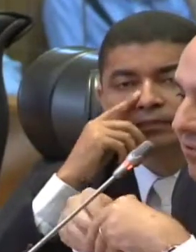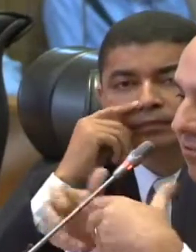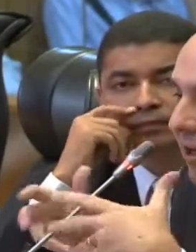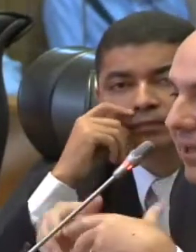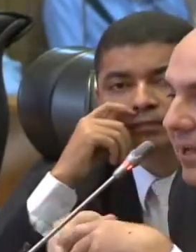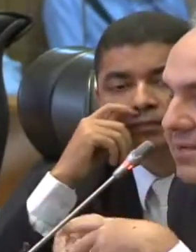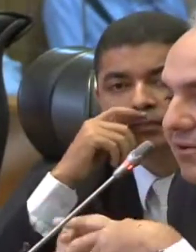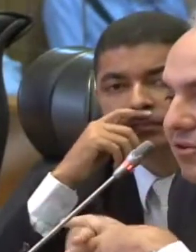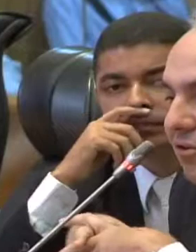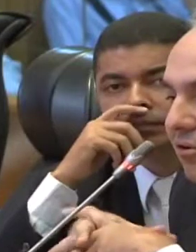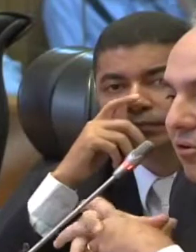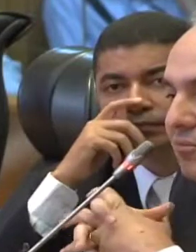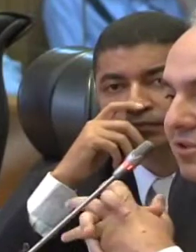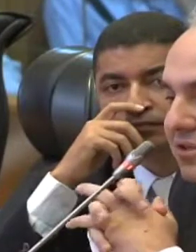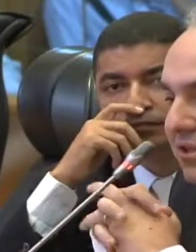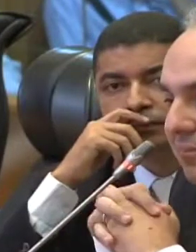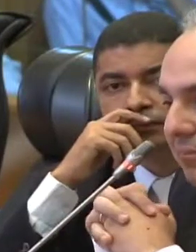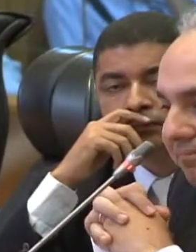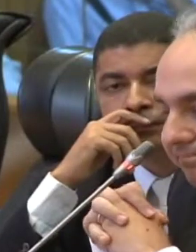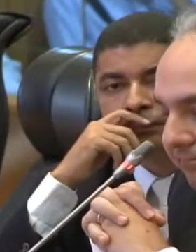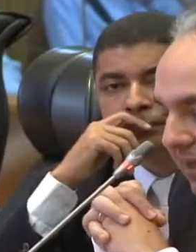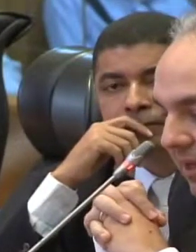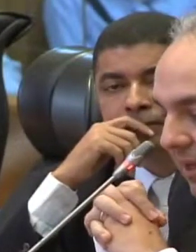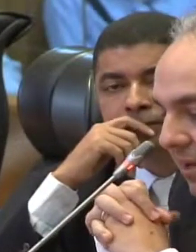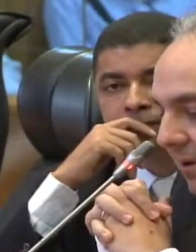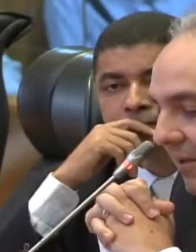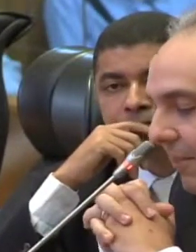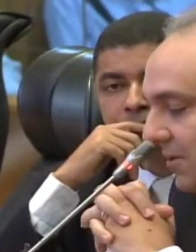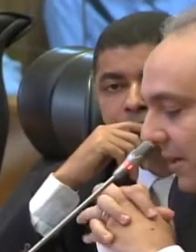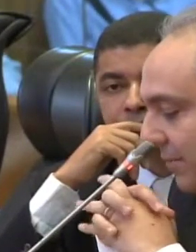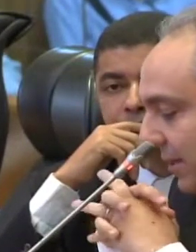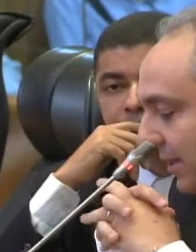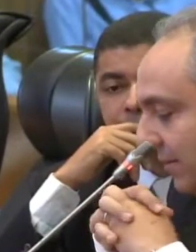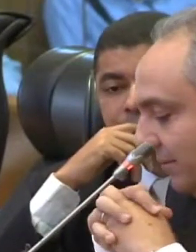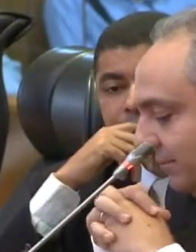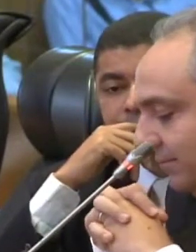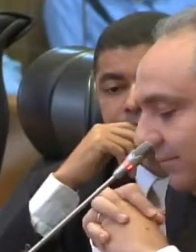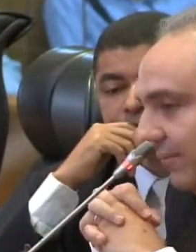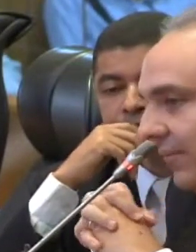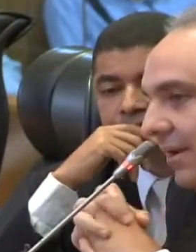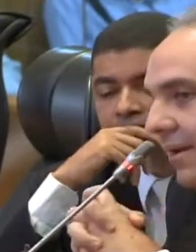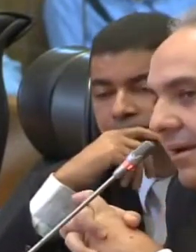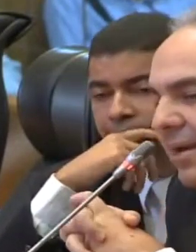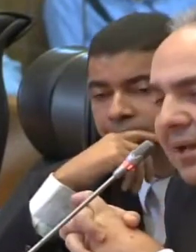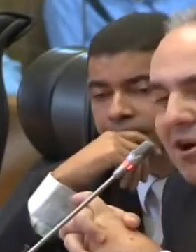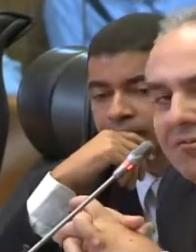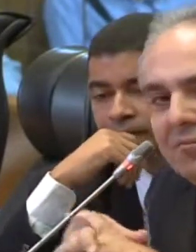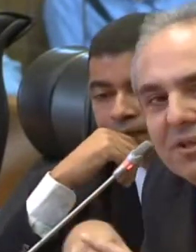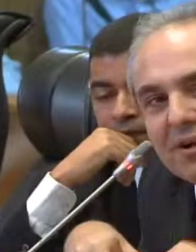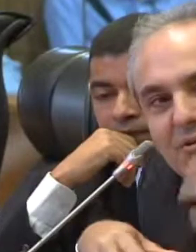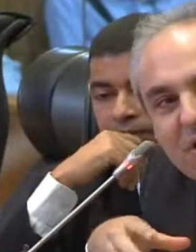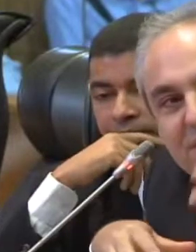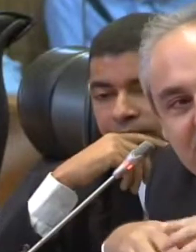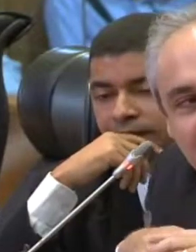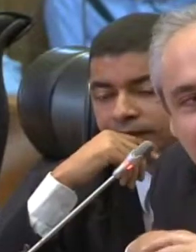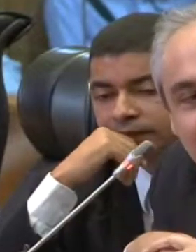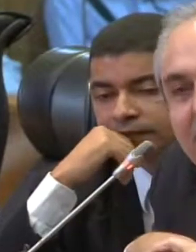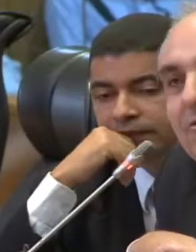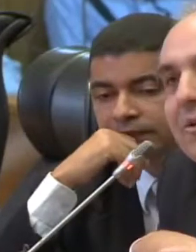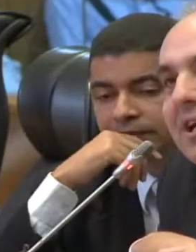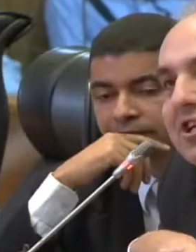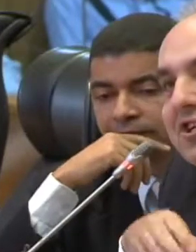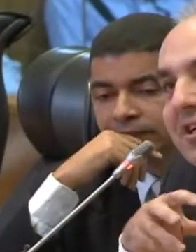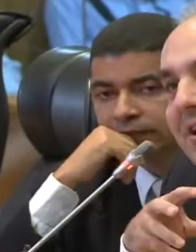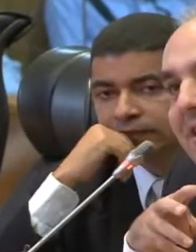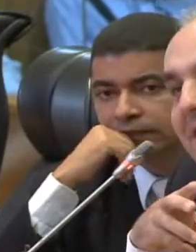de coordenação de controle do município. Mas depois eu lembrei, e aqui eu vi muita coisa a esse